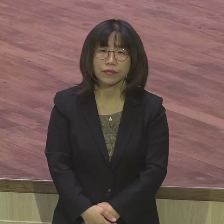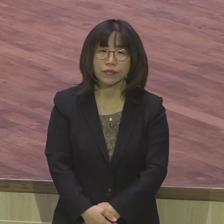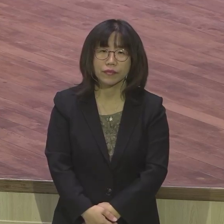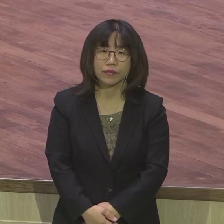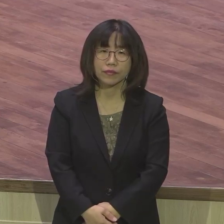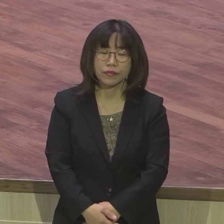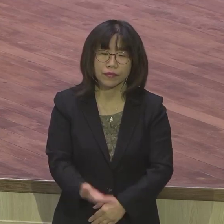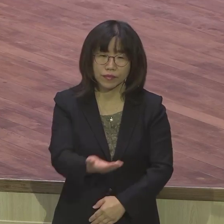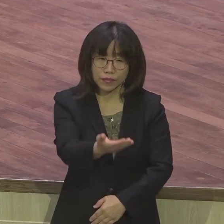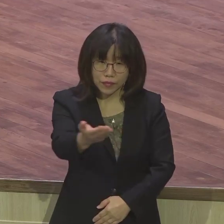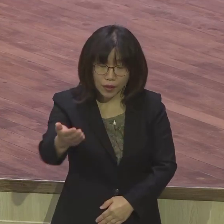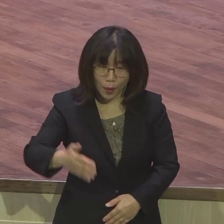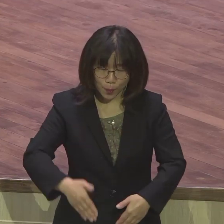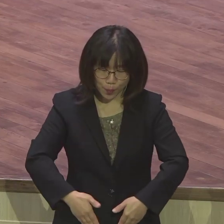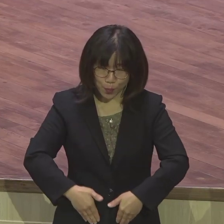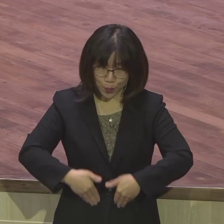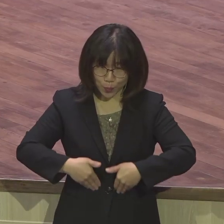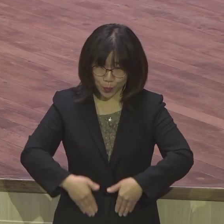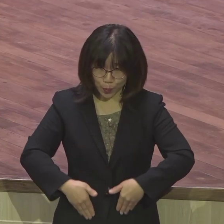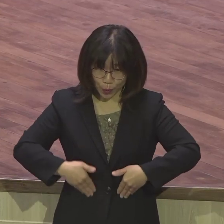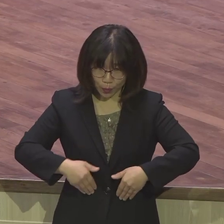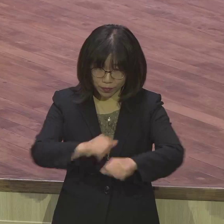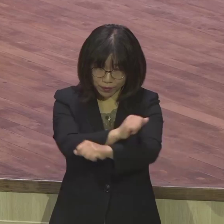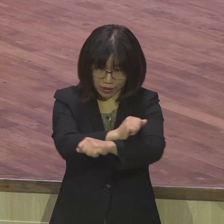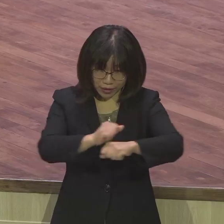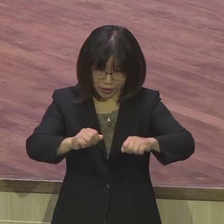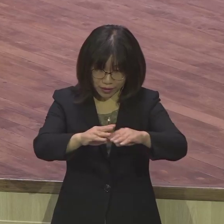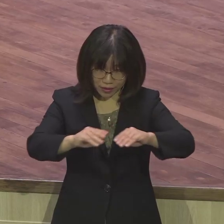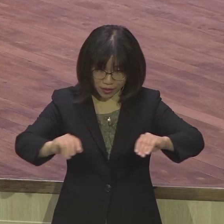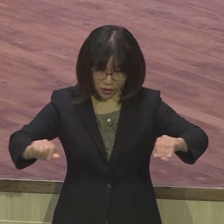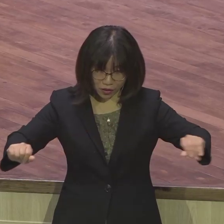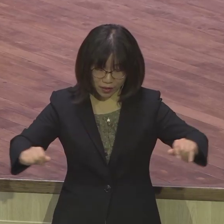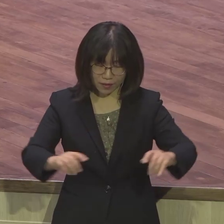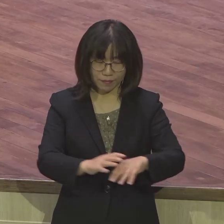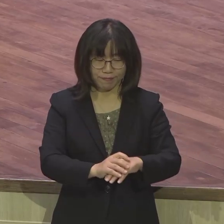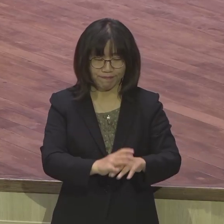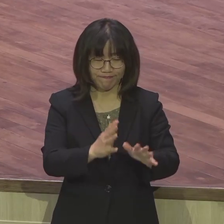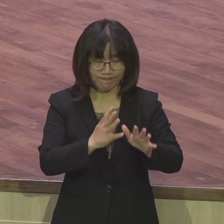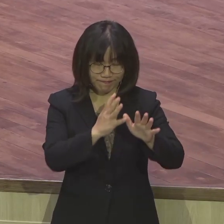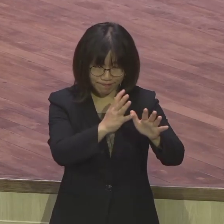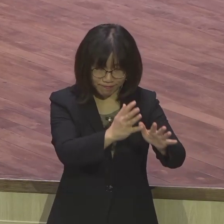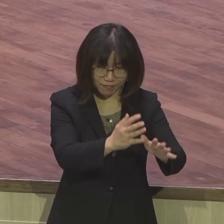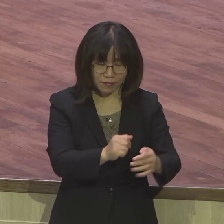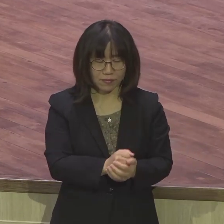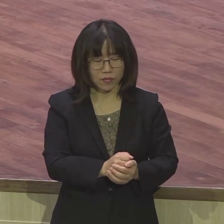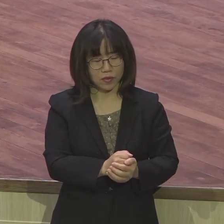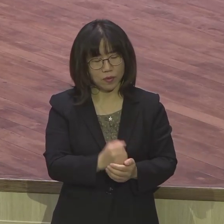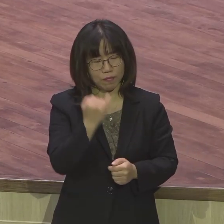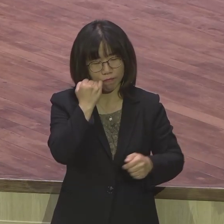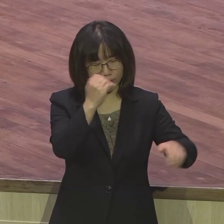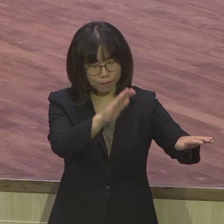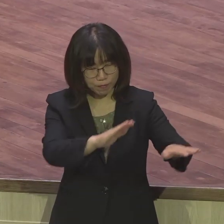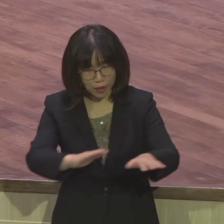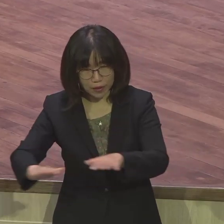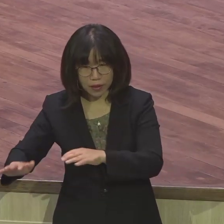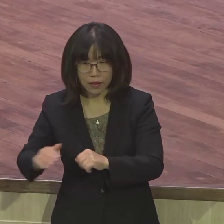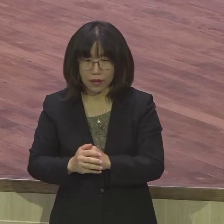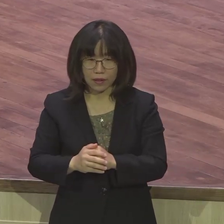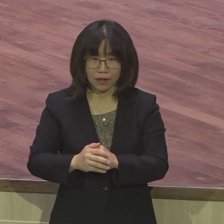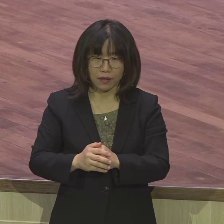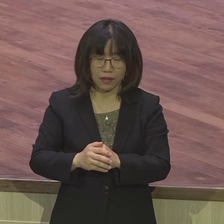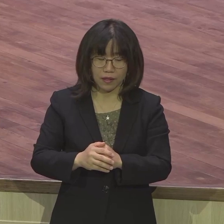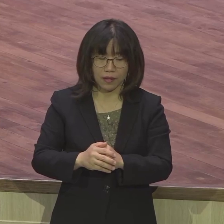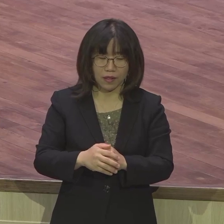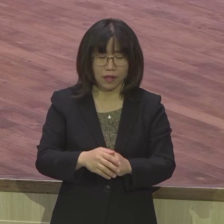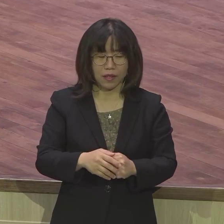봄 들녘에 봄에 이제 야유를 갔을 때 특별히 뭐 바다든 강에 갔을 때 영화